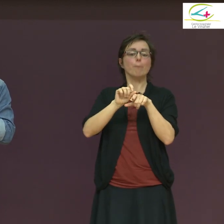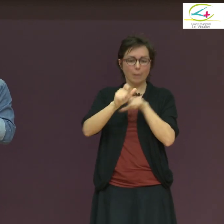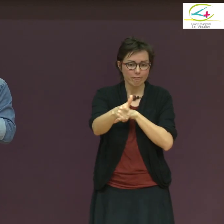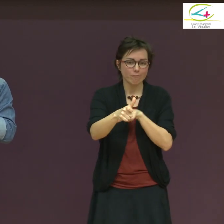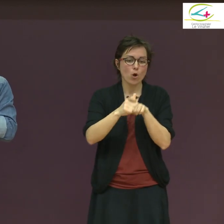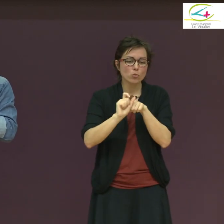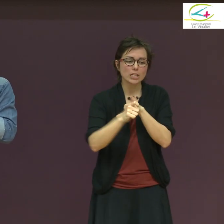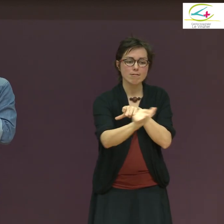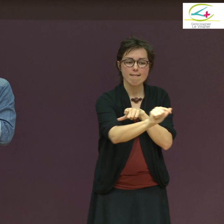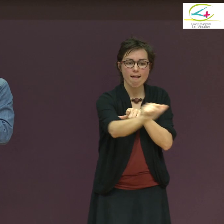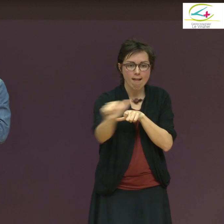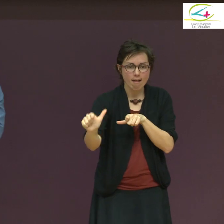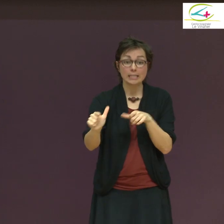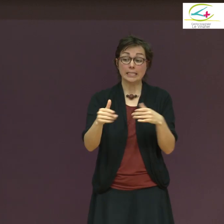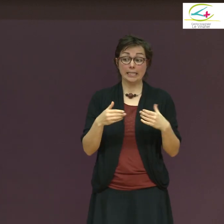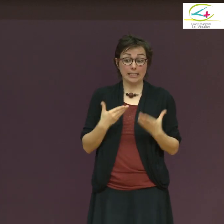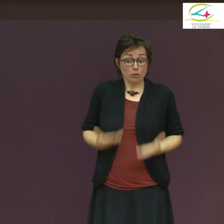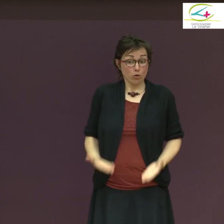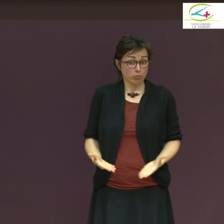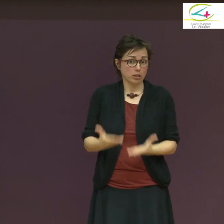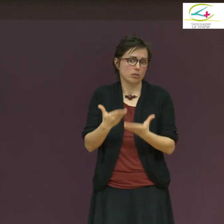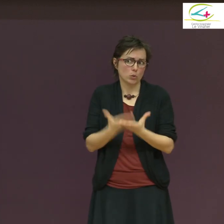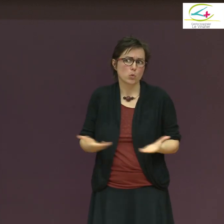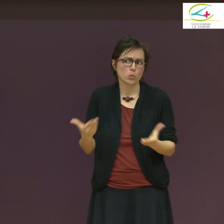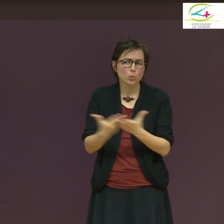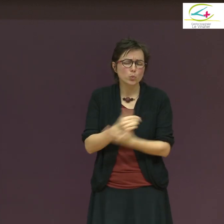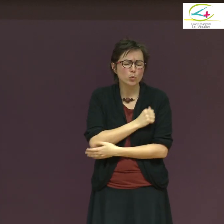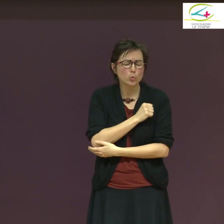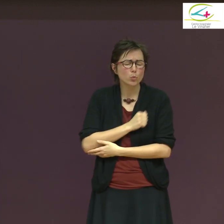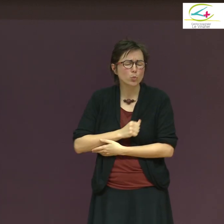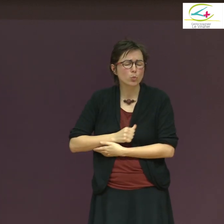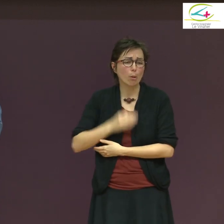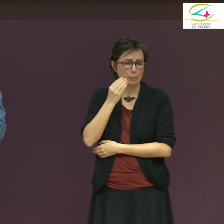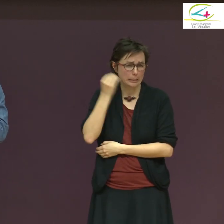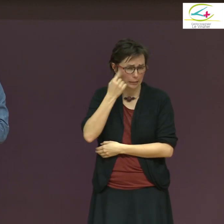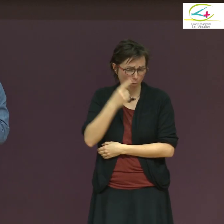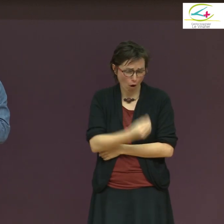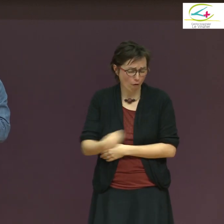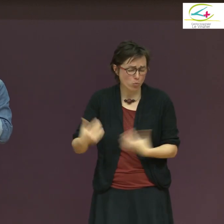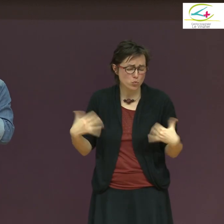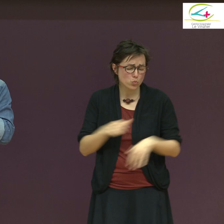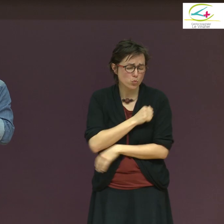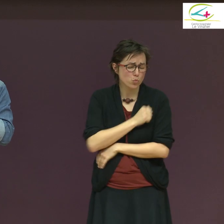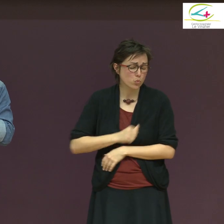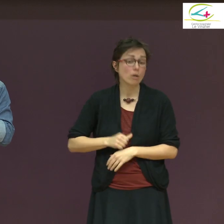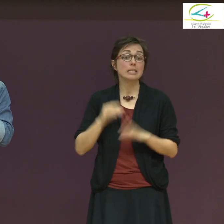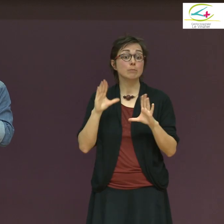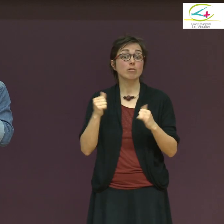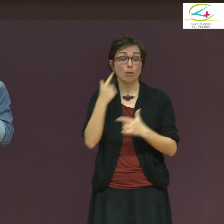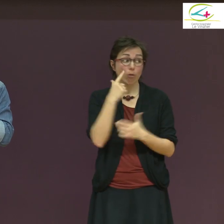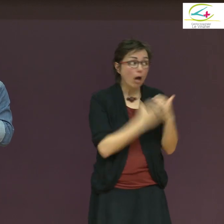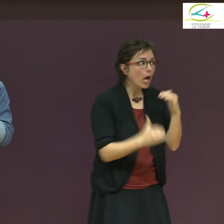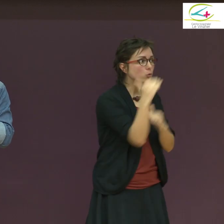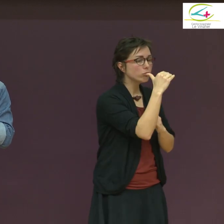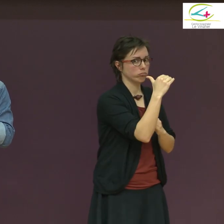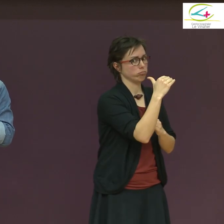impacter. Et c'est vrai qu'aujourd'hui, on est dans une situation gravissime en pédopsychiatrie. Ce qui impacte forcément l'adulte, hein, puisque les